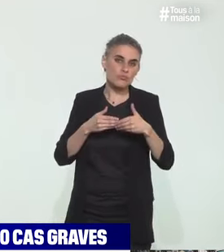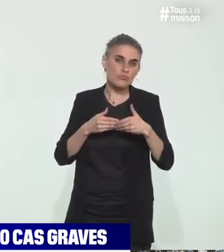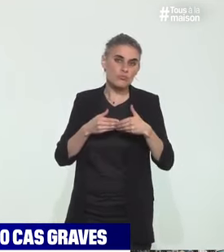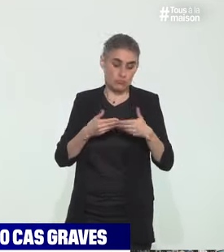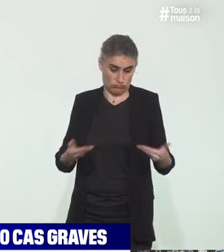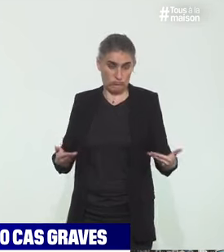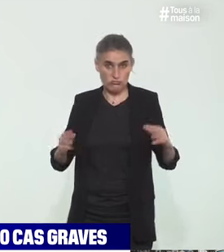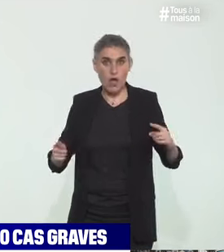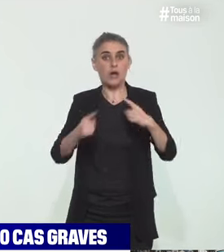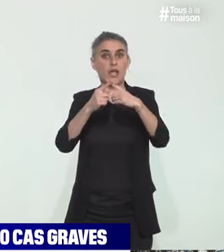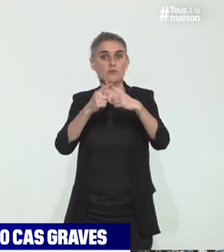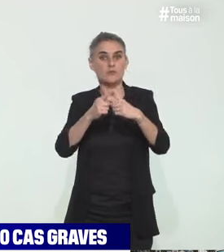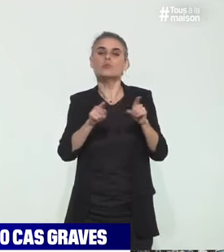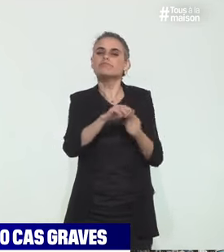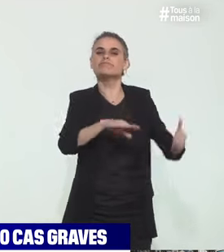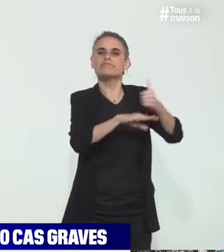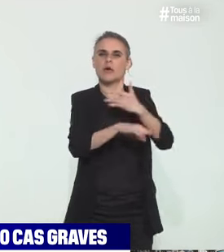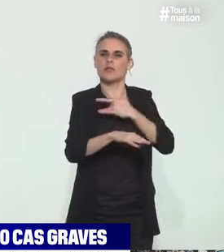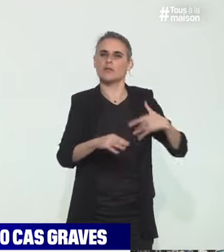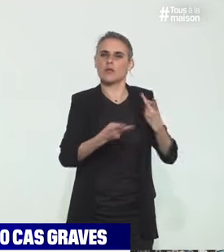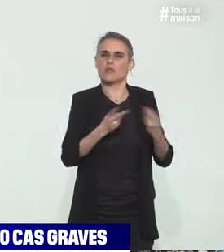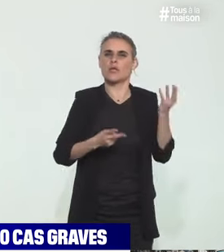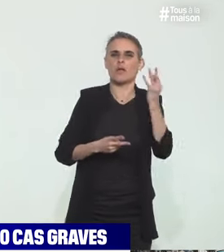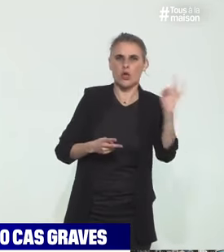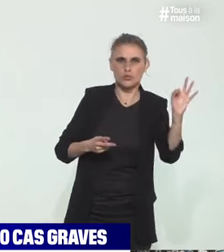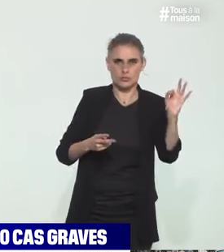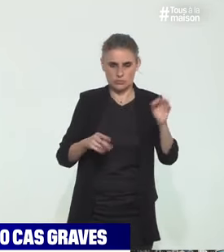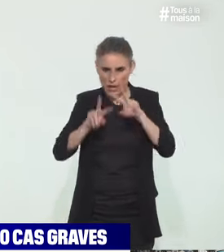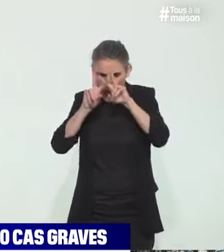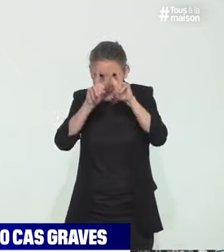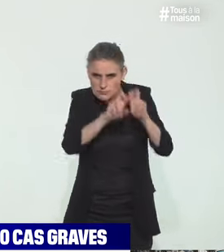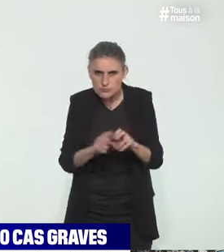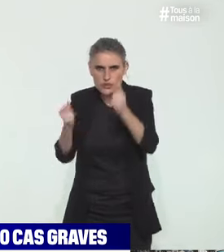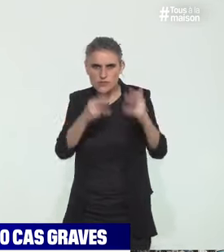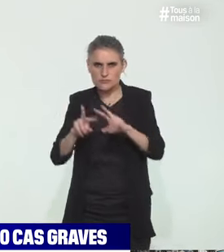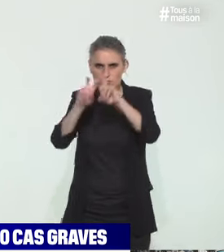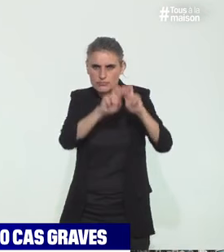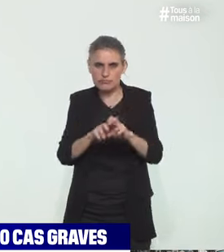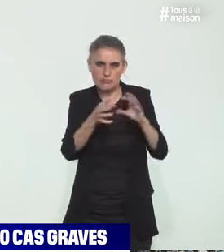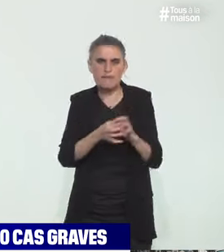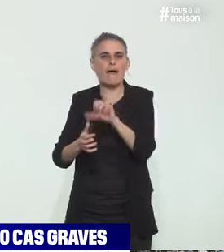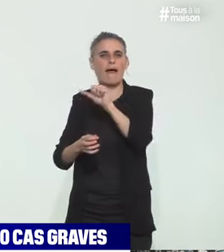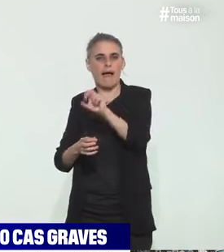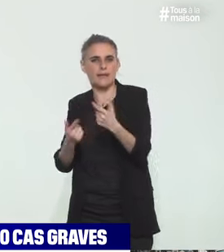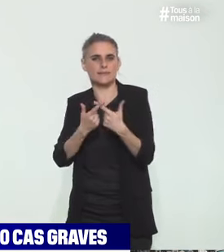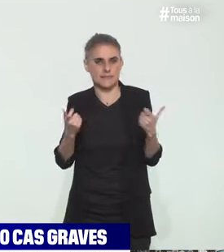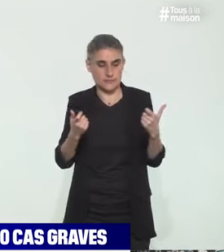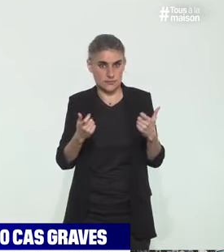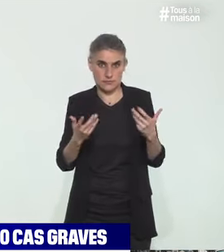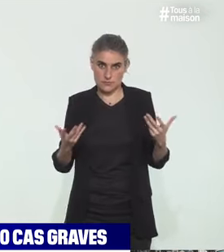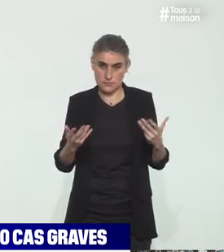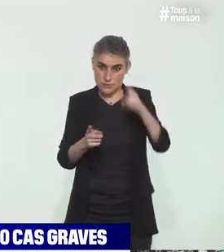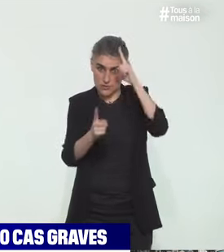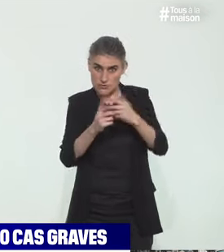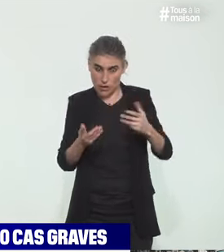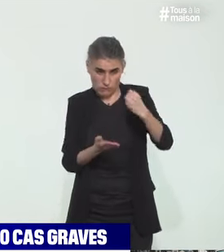nous procédons et à laquelle procède Santé publique France, en lien avec les territoires, en lien avec les agences régionales de santé, c'est justement de bénéficier de tous